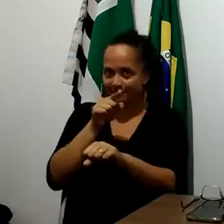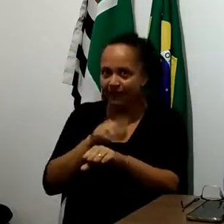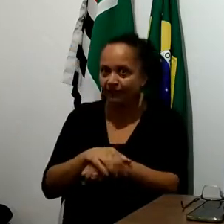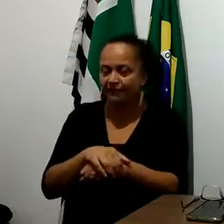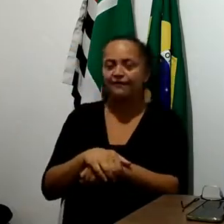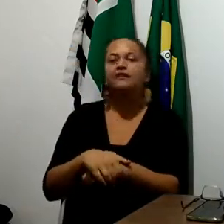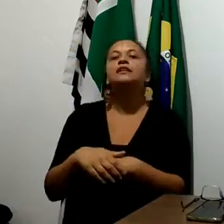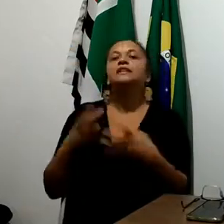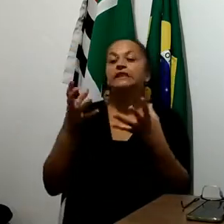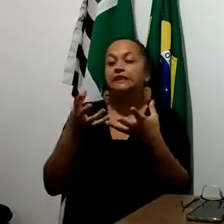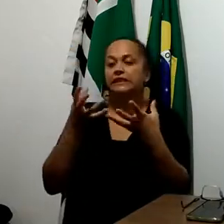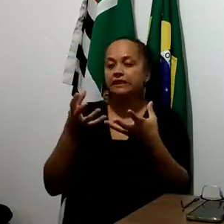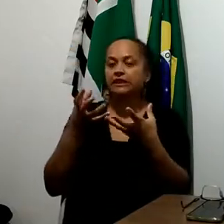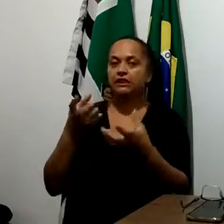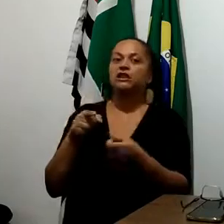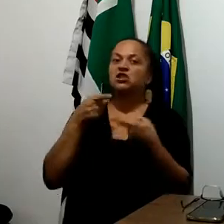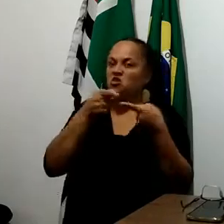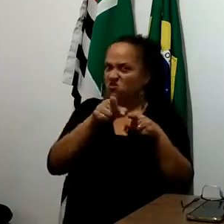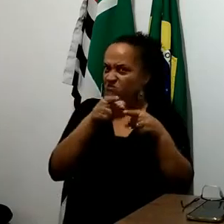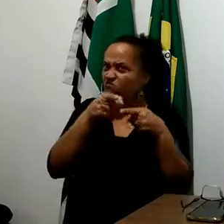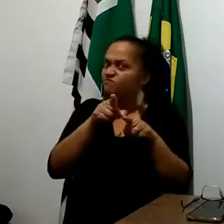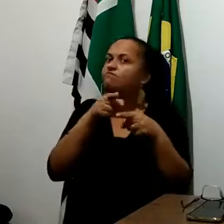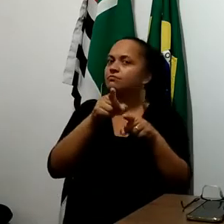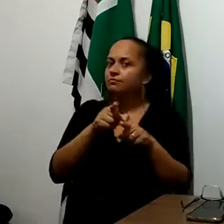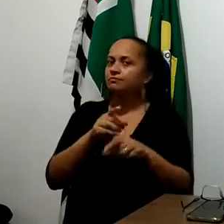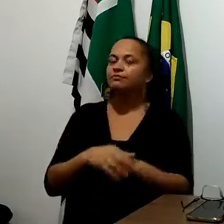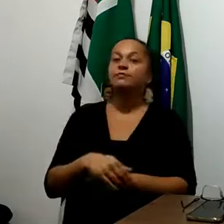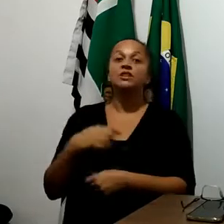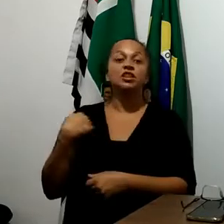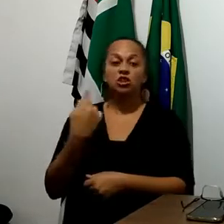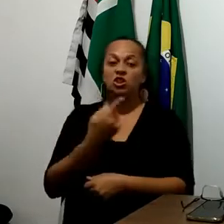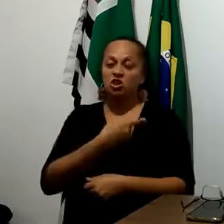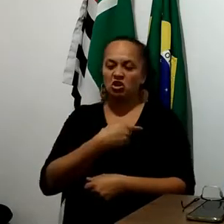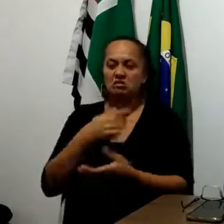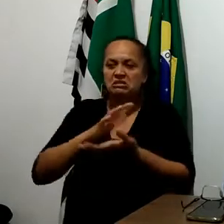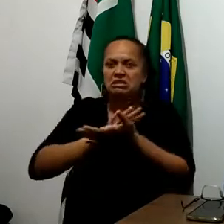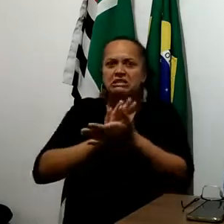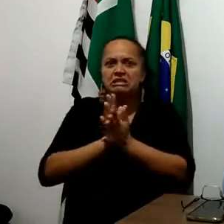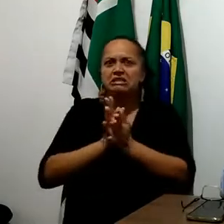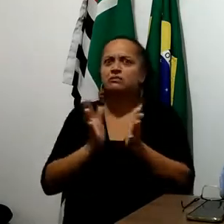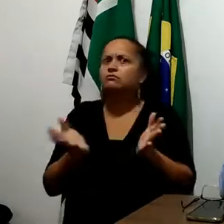uma oportunidade para poder nos devorar, para poder nos